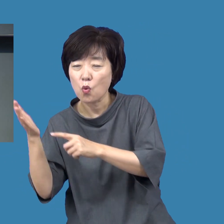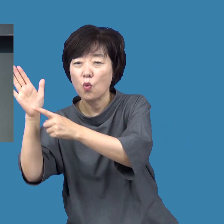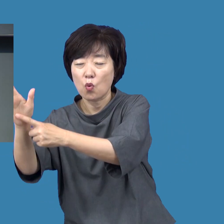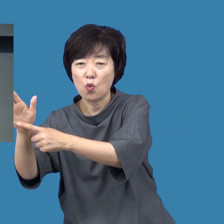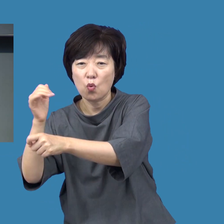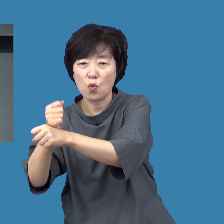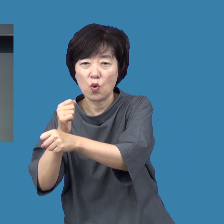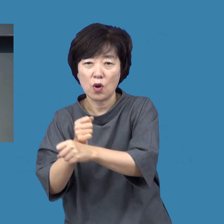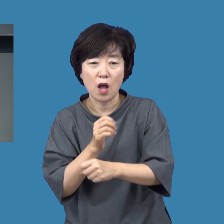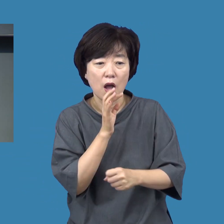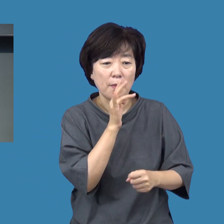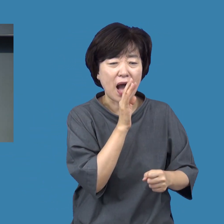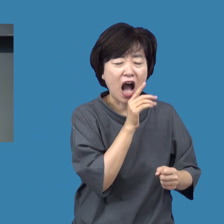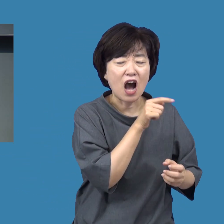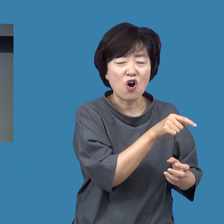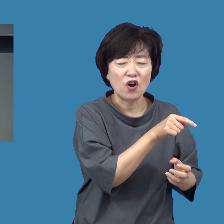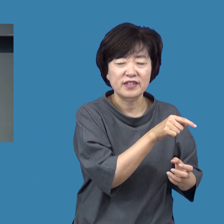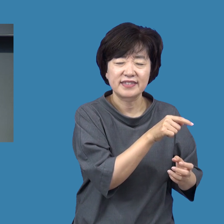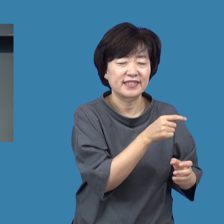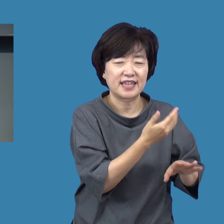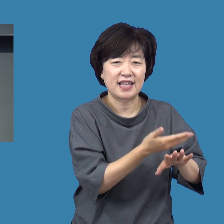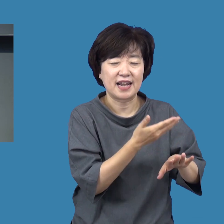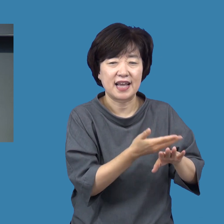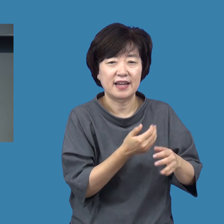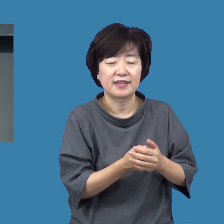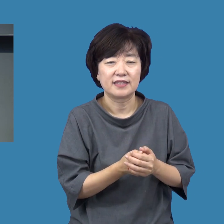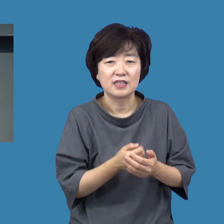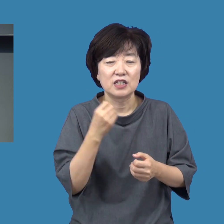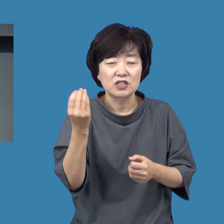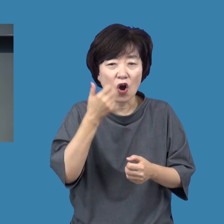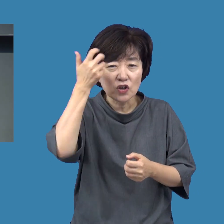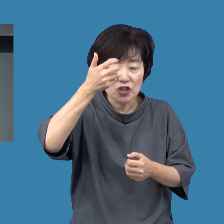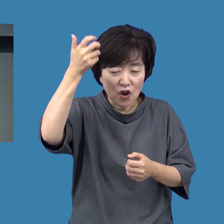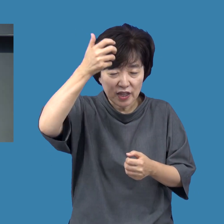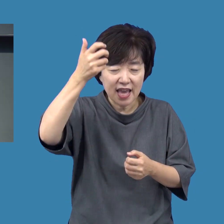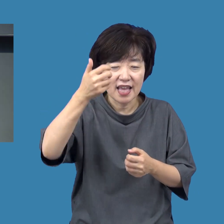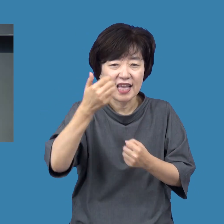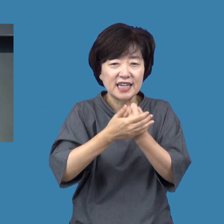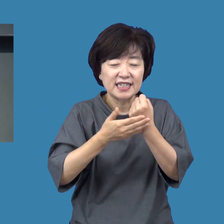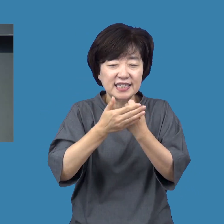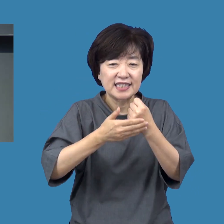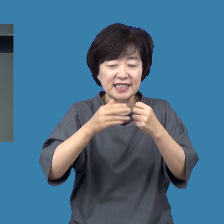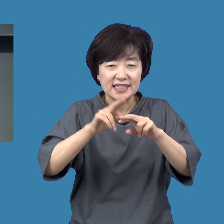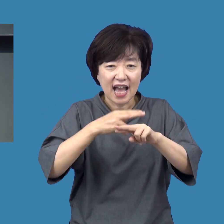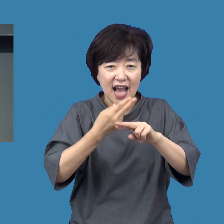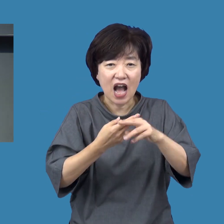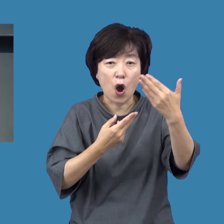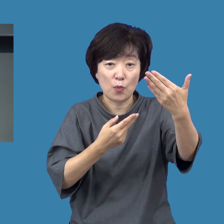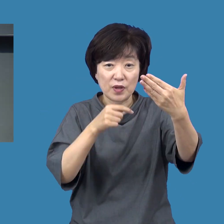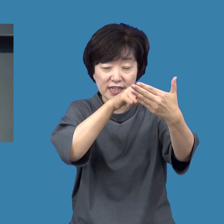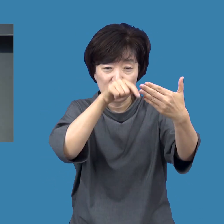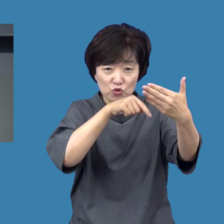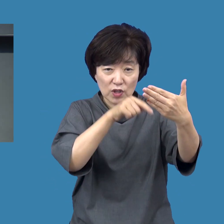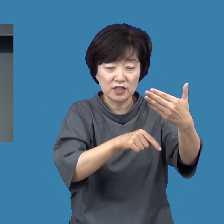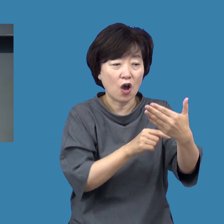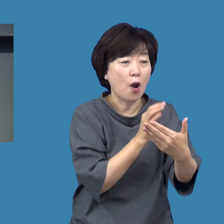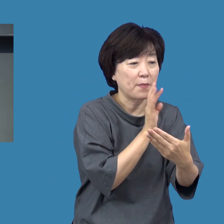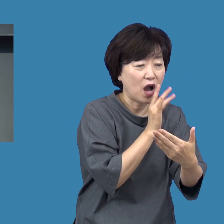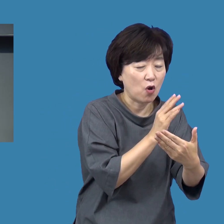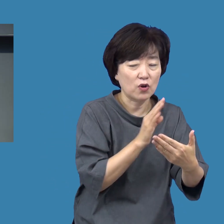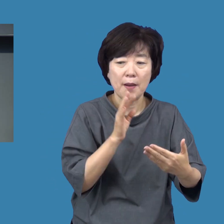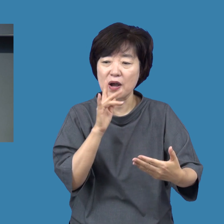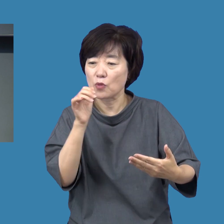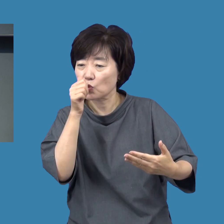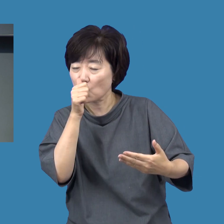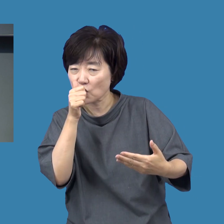아니라는 거야. 그래서 성령의 9가지 은사를 볼 때 방언의 은사와 방언 통변의 은사는 나누잖아요. 전혀 다른 목적을 가진